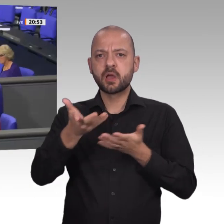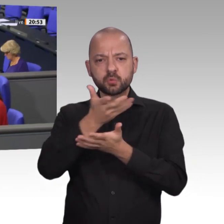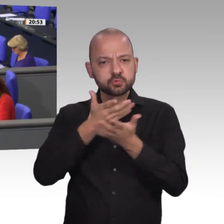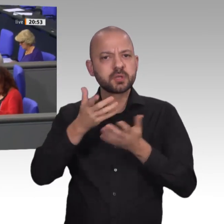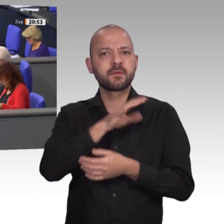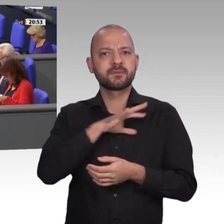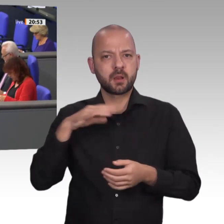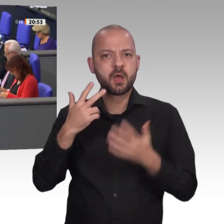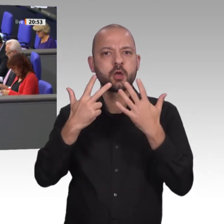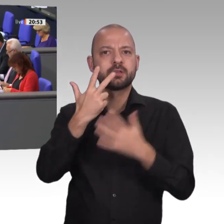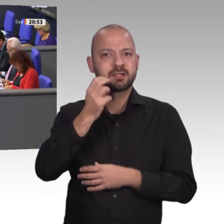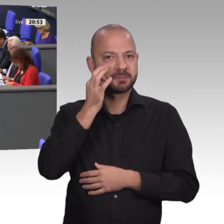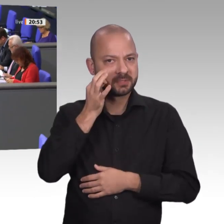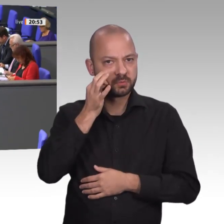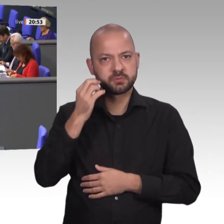Wort.